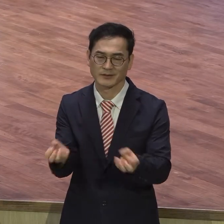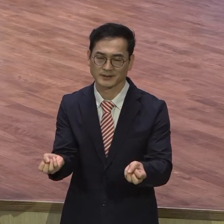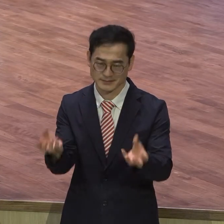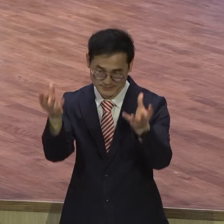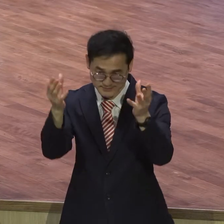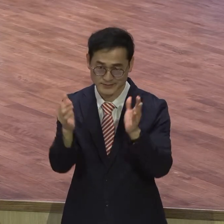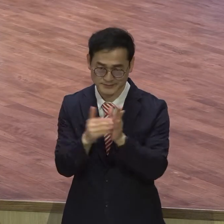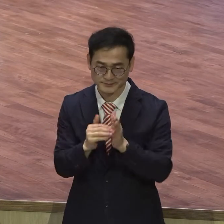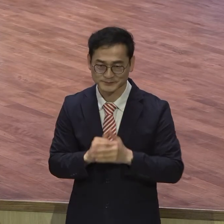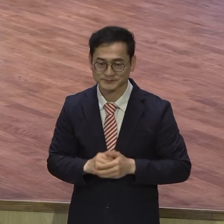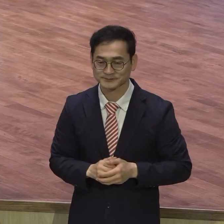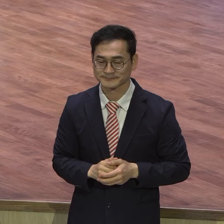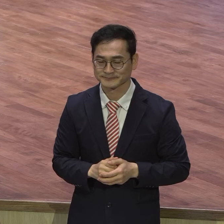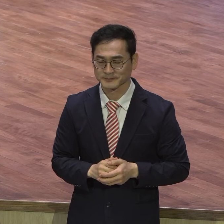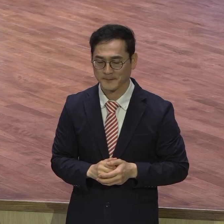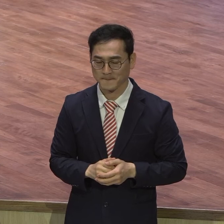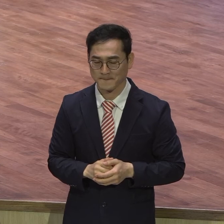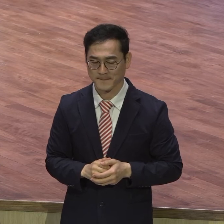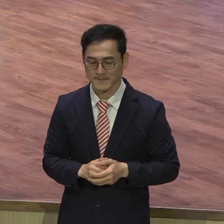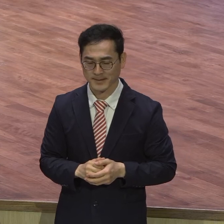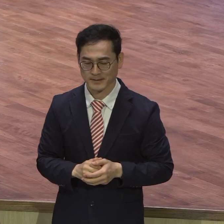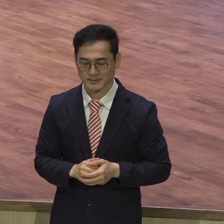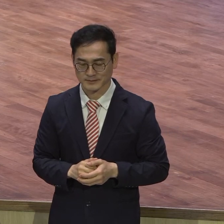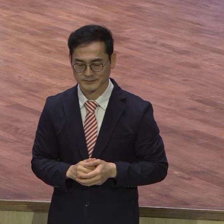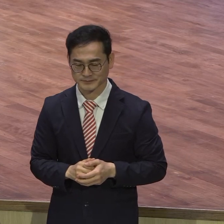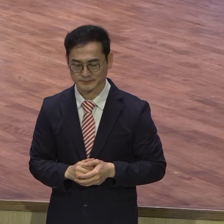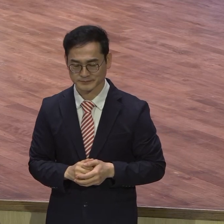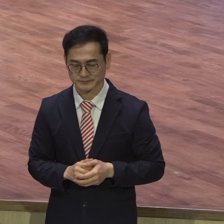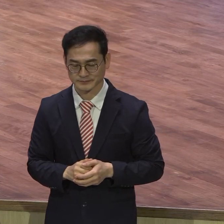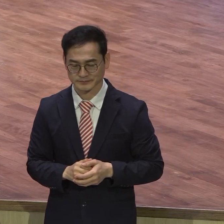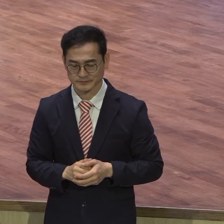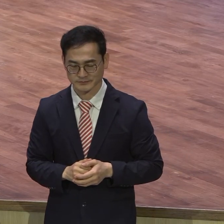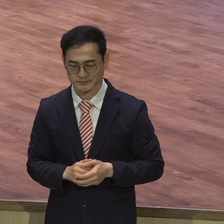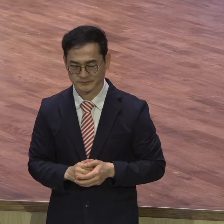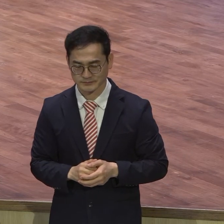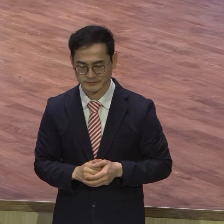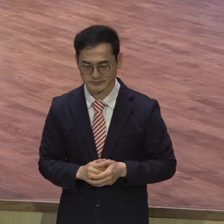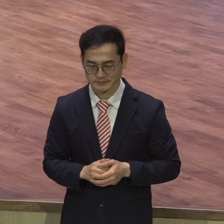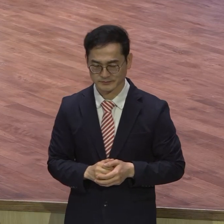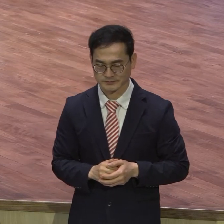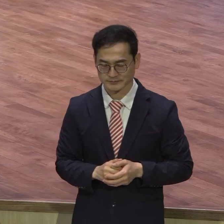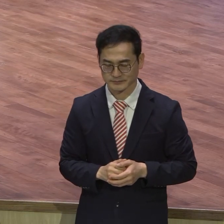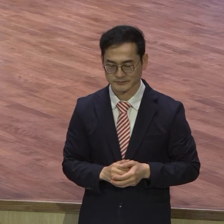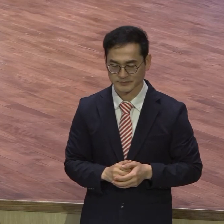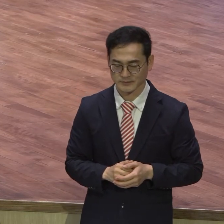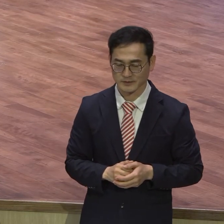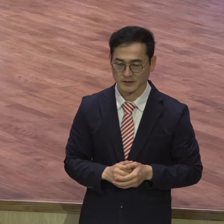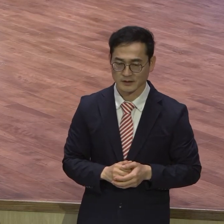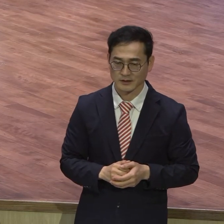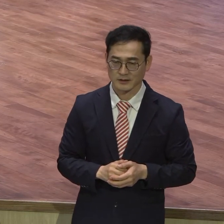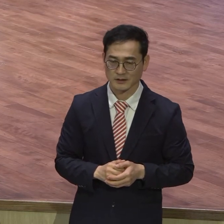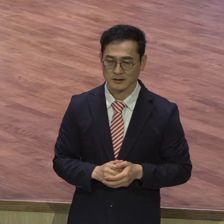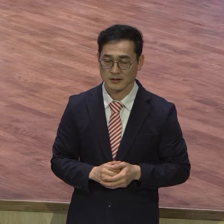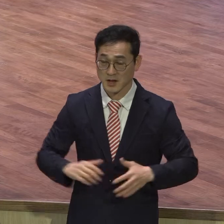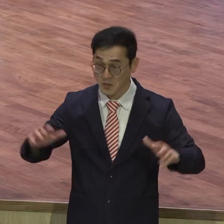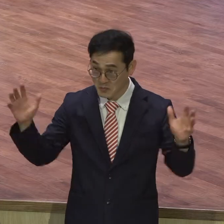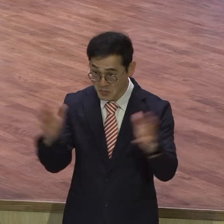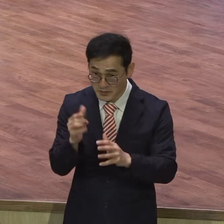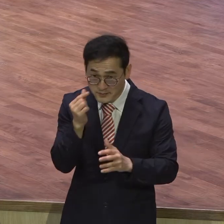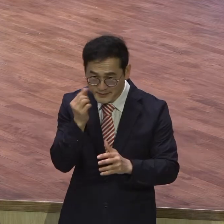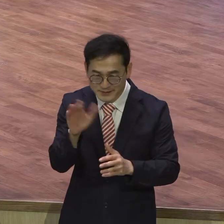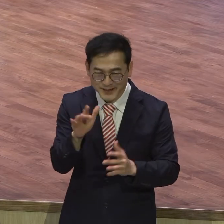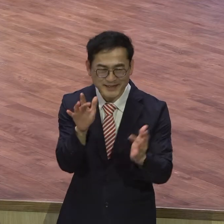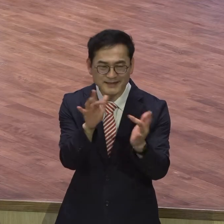예년과는 달리 모두가 한자리에 모이지 못했지만은 무엇보다도 온라인의